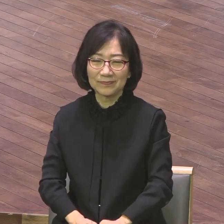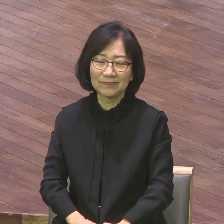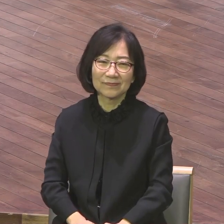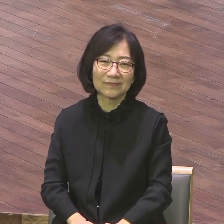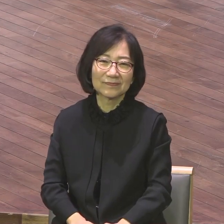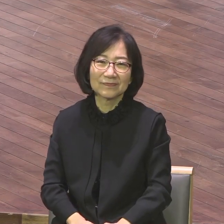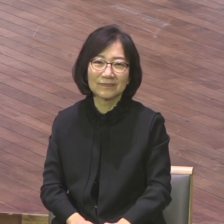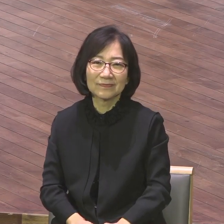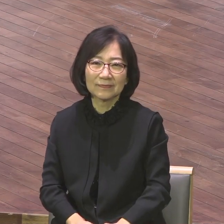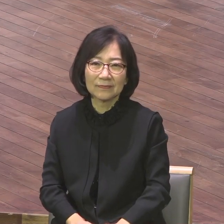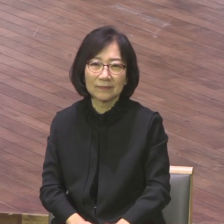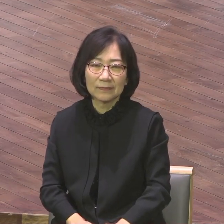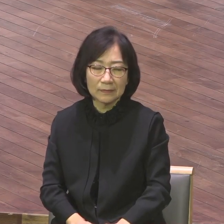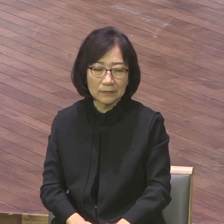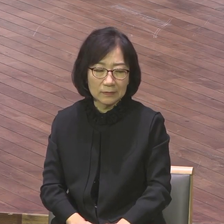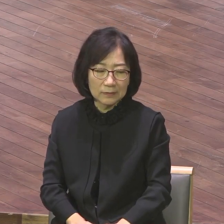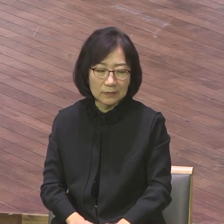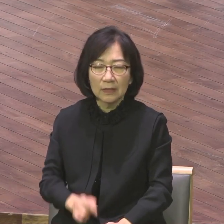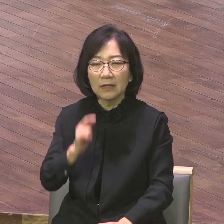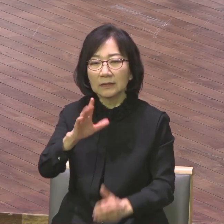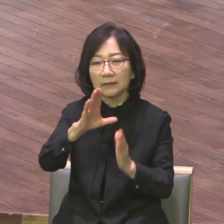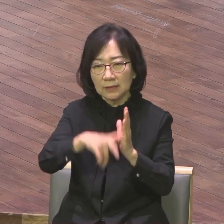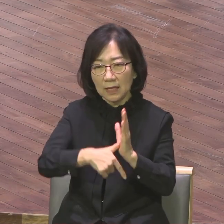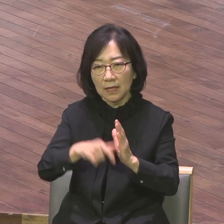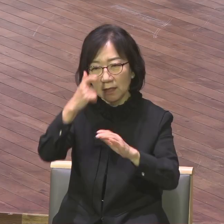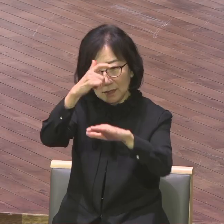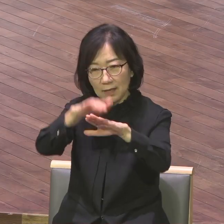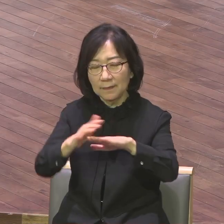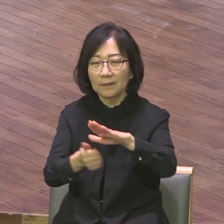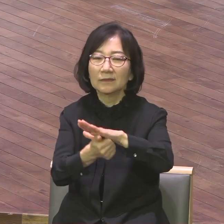돼요. 영적으로, 그래야 예배 성공할 사람.